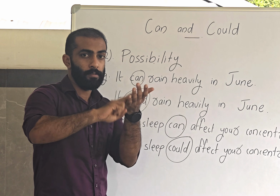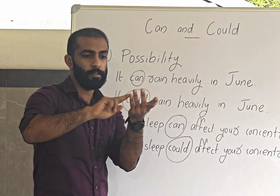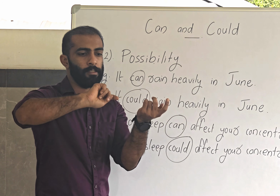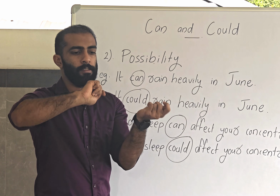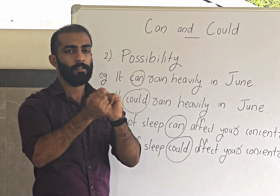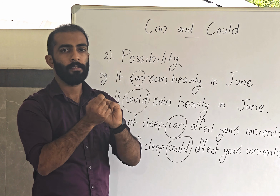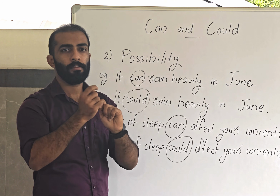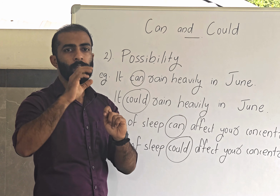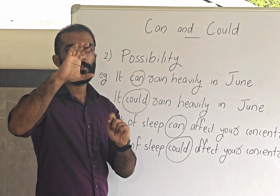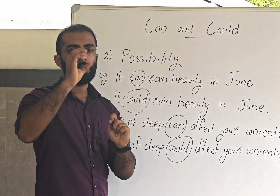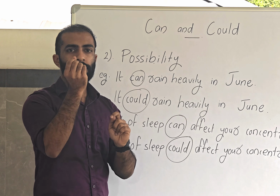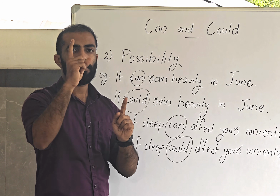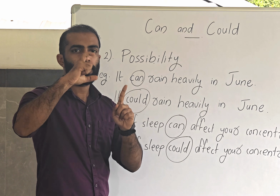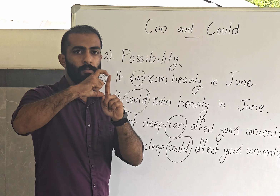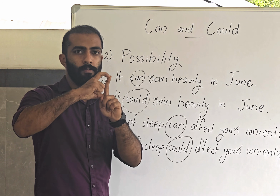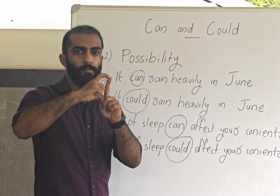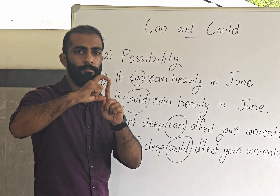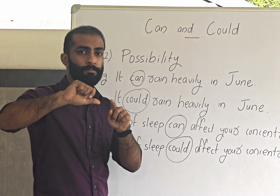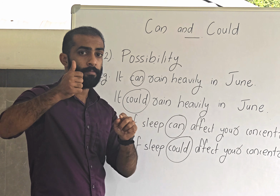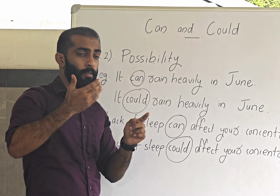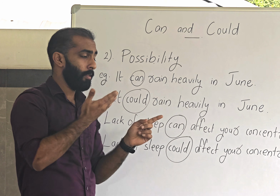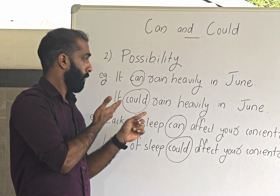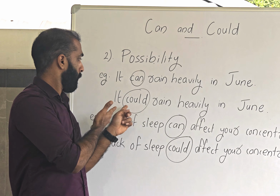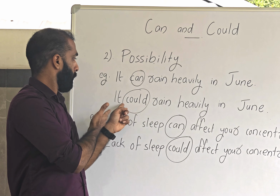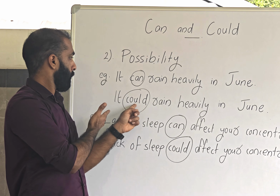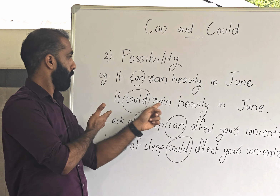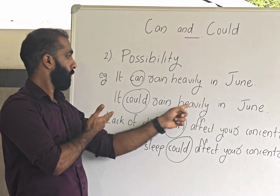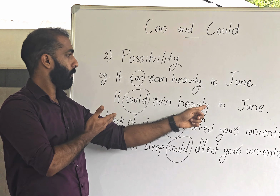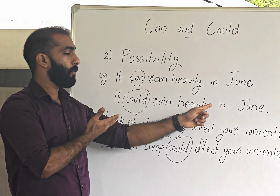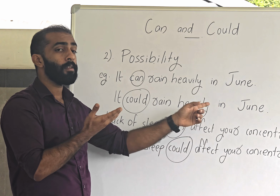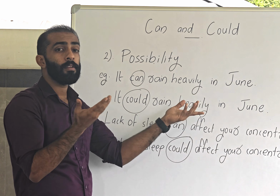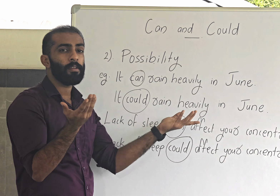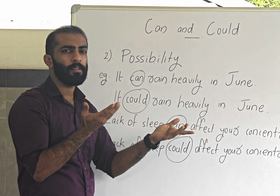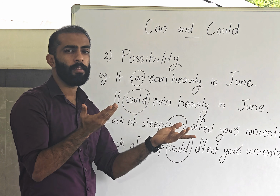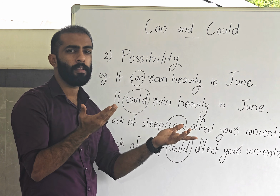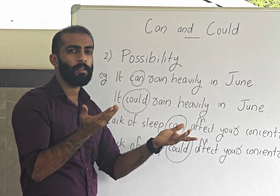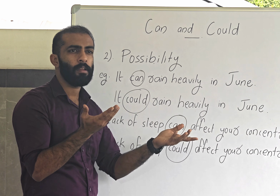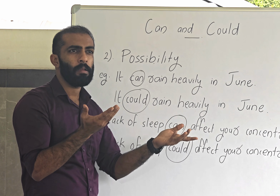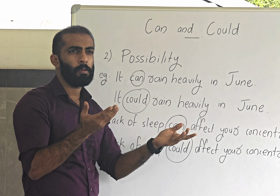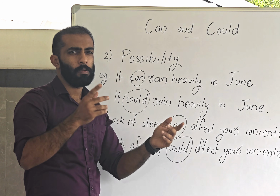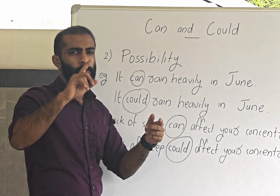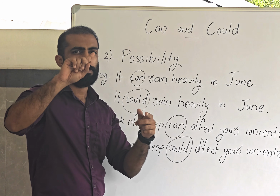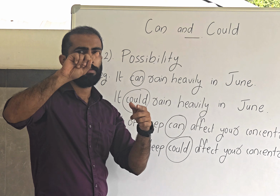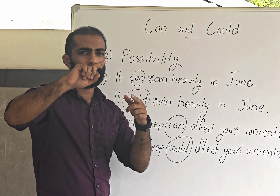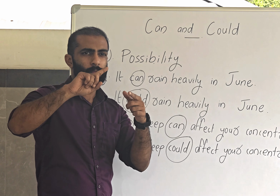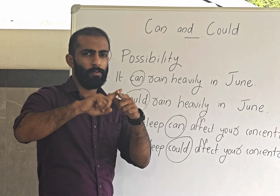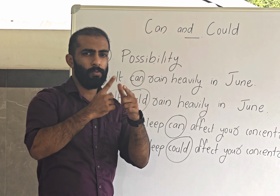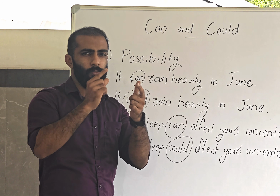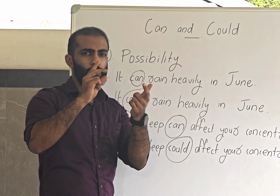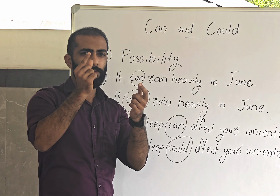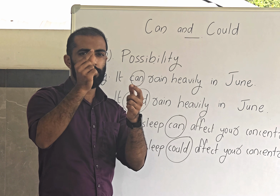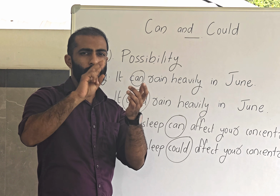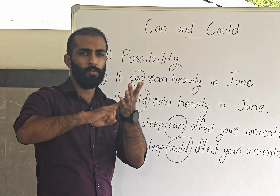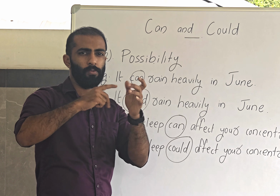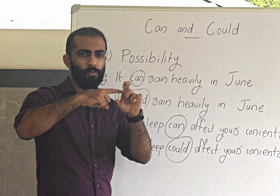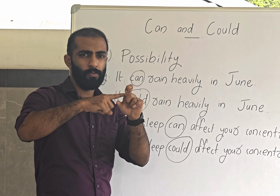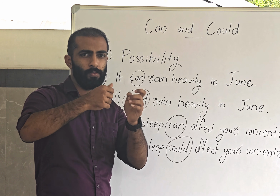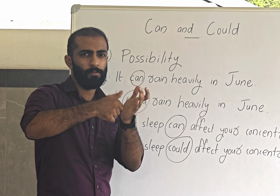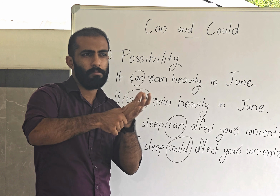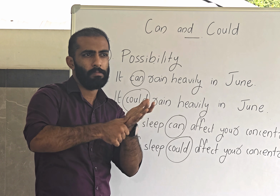അതേസമയം ഈ ക്യാൻ മാറ്റി നമ്മളവിടെ കുഡ് ഉപയോഗിക്കുകയാണെങ്കിൽ അർത്ഥം എങ്ങനെ മാറും? ഇറ്റ് കുഡ് റെയിൻ ഹെവിലി ഇൻ ജൂൺ.